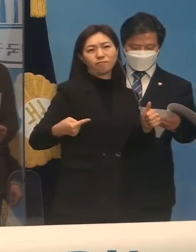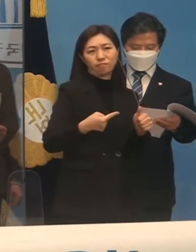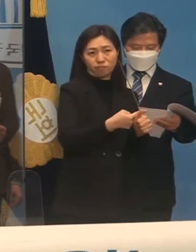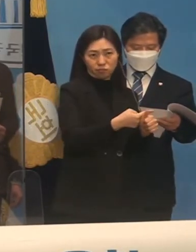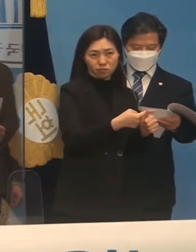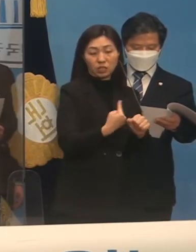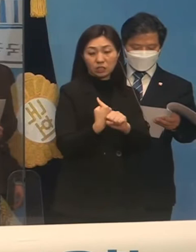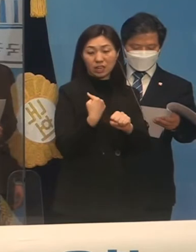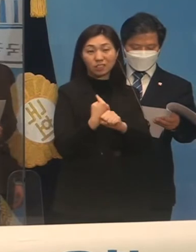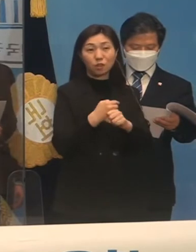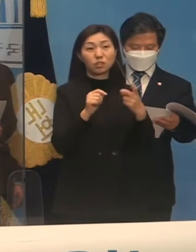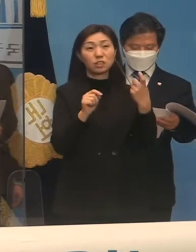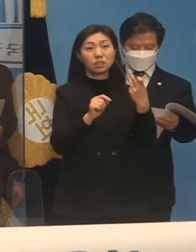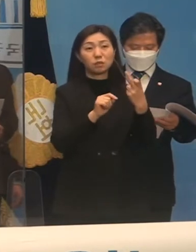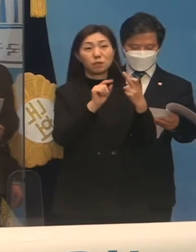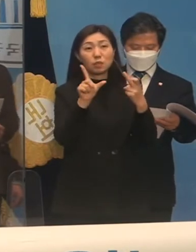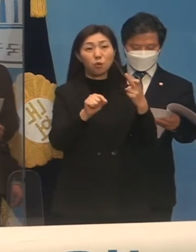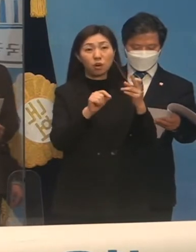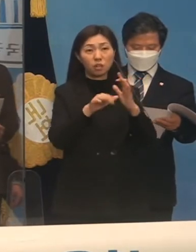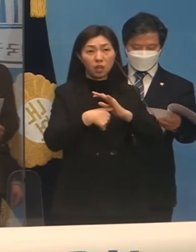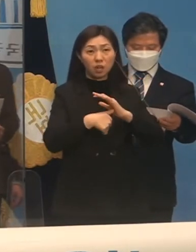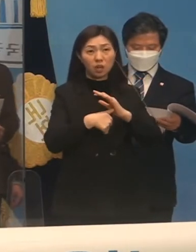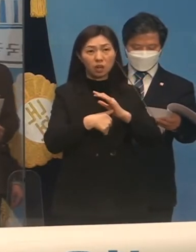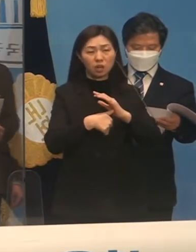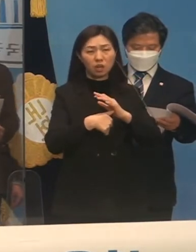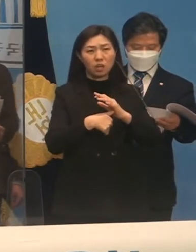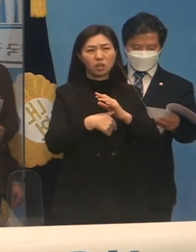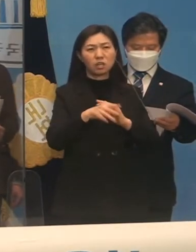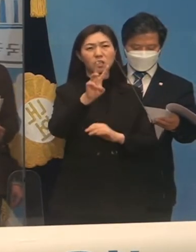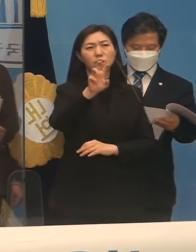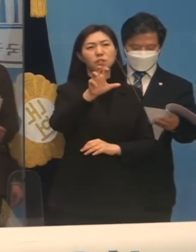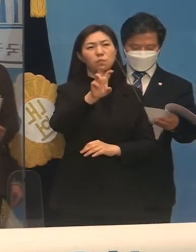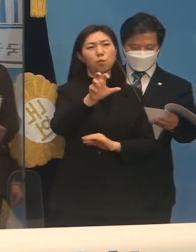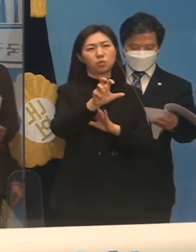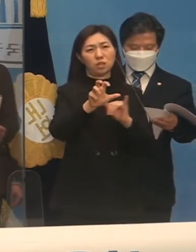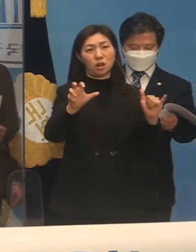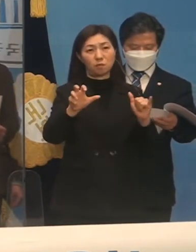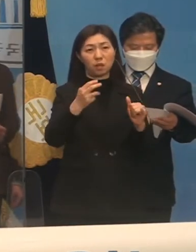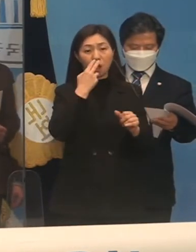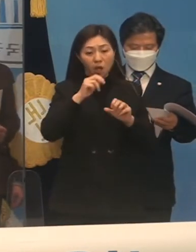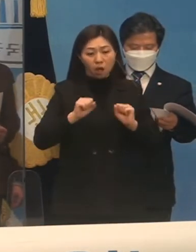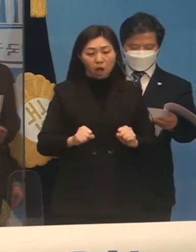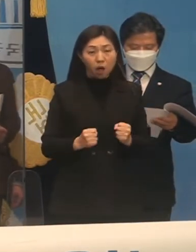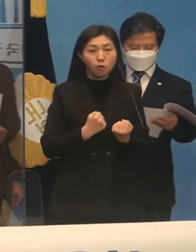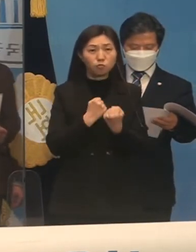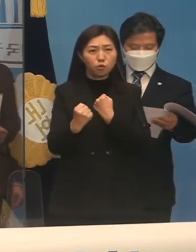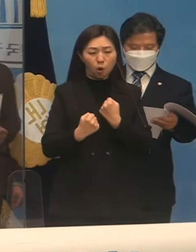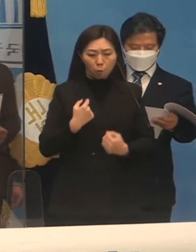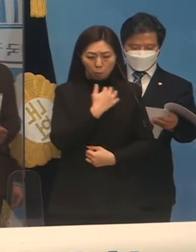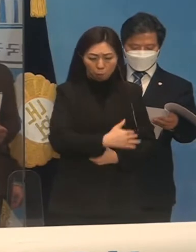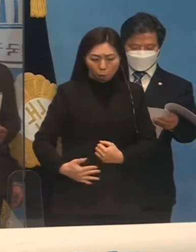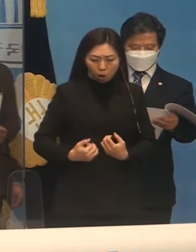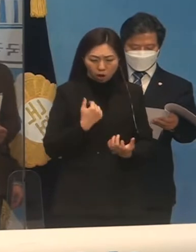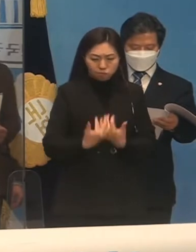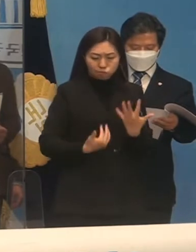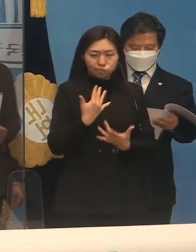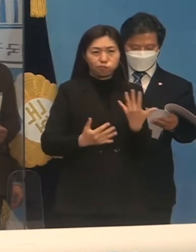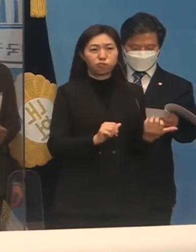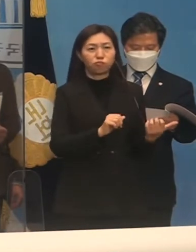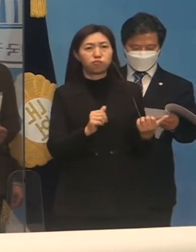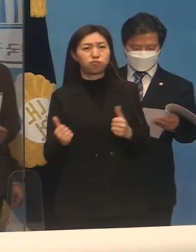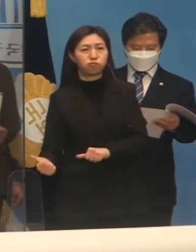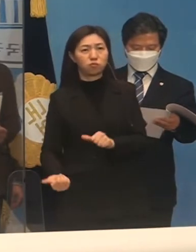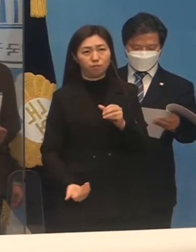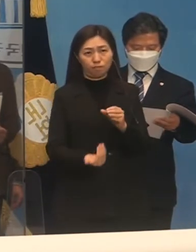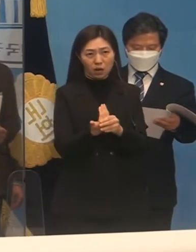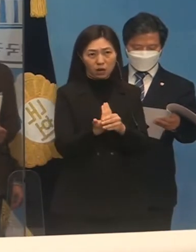지난해 12월에만 최소 35명을 산채로 불태워 죽이기도 했습니다. 30만 명이